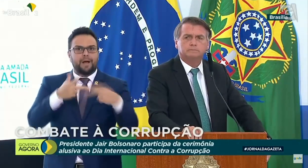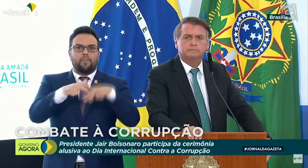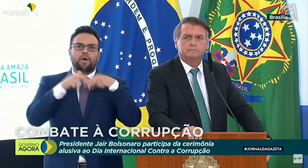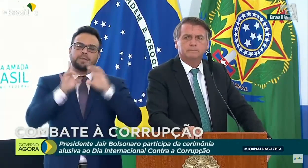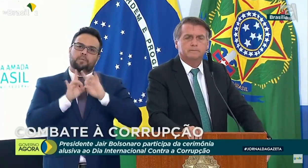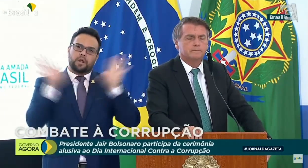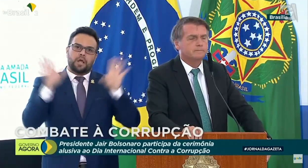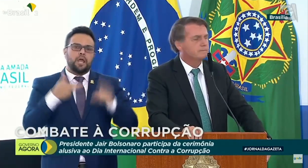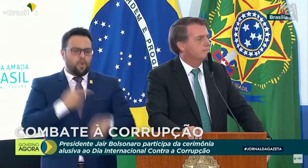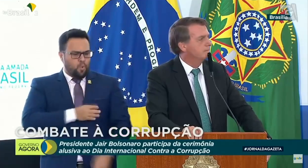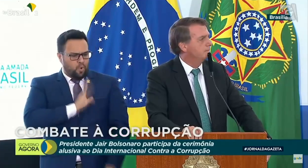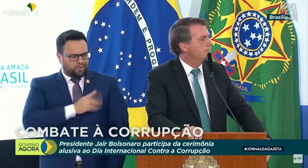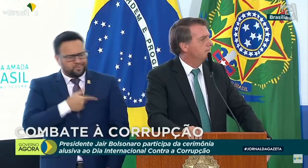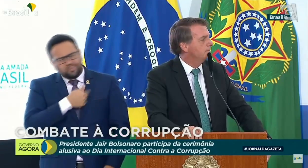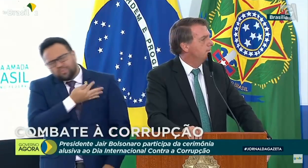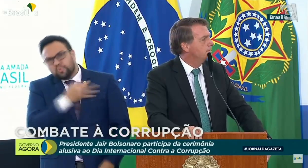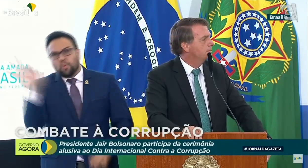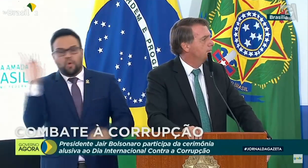valeu